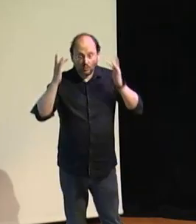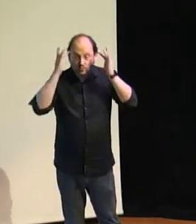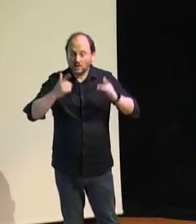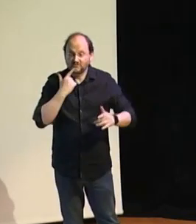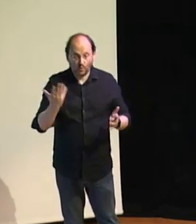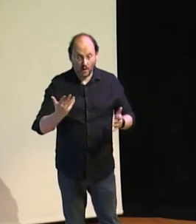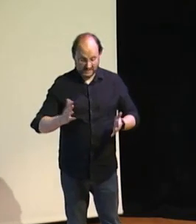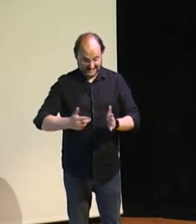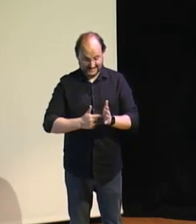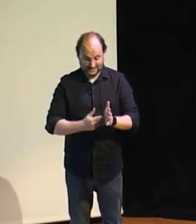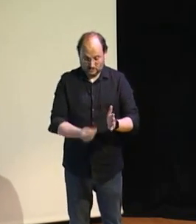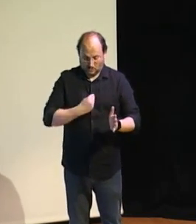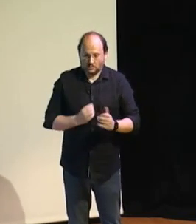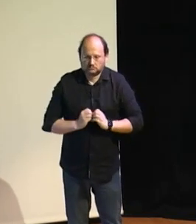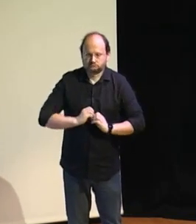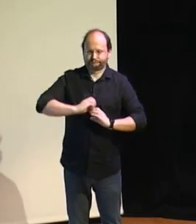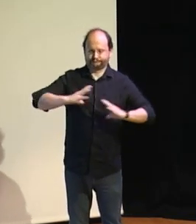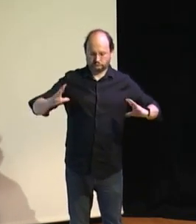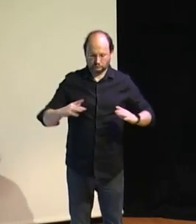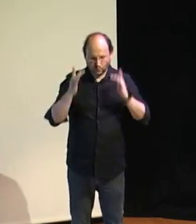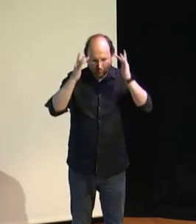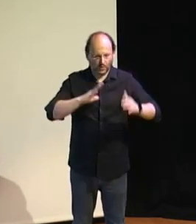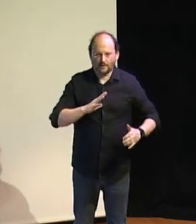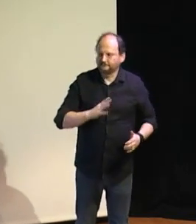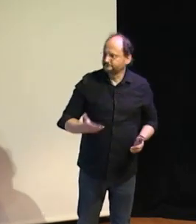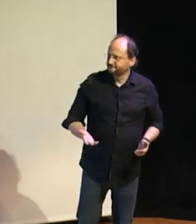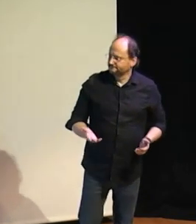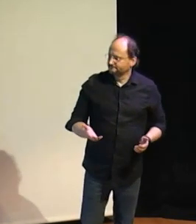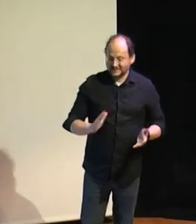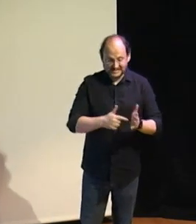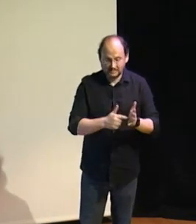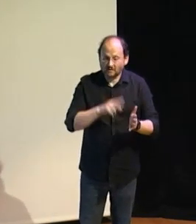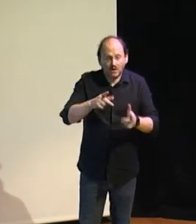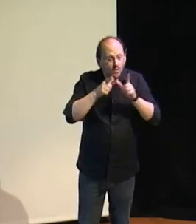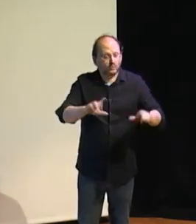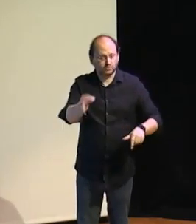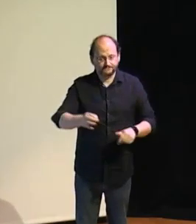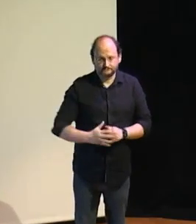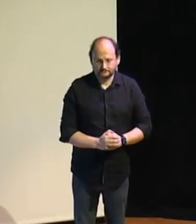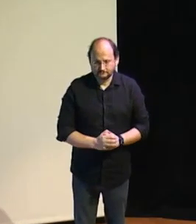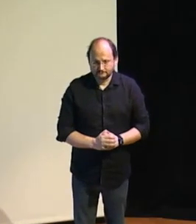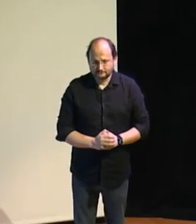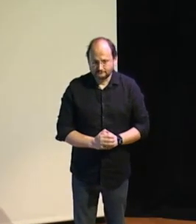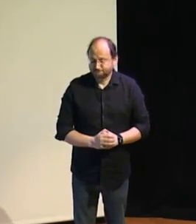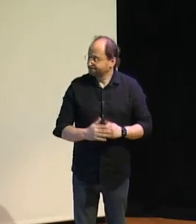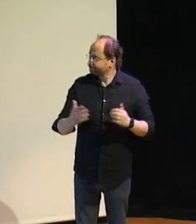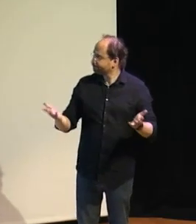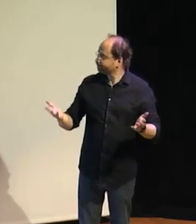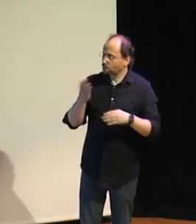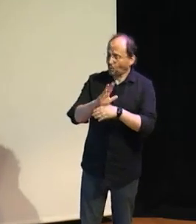sourds. Donc, la culture signifie que ça a permis le développement notamment d'une langue, parce que la langue des